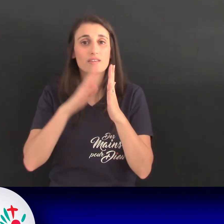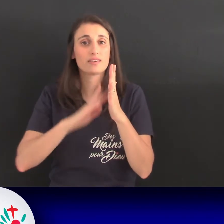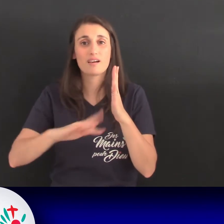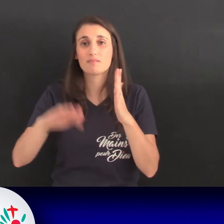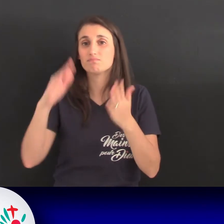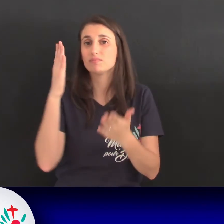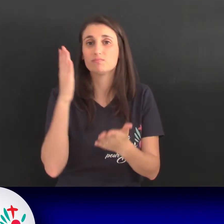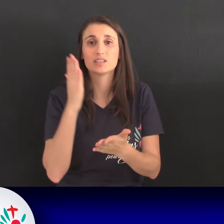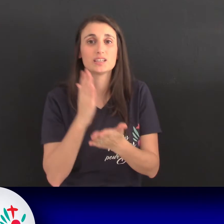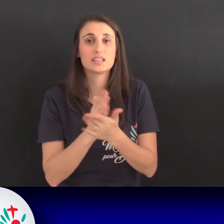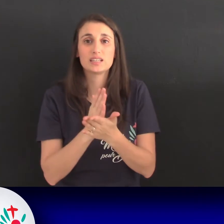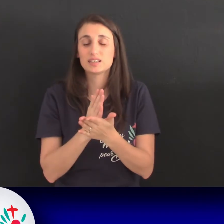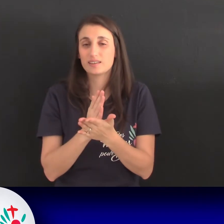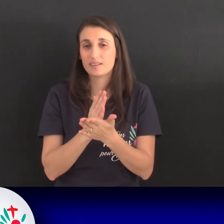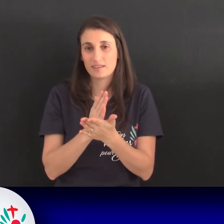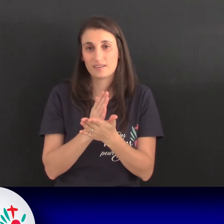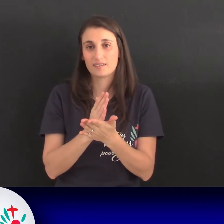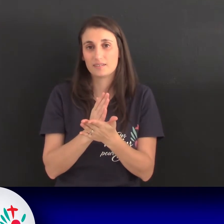Le chant